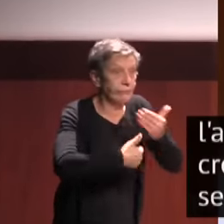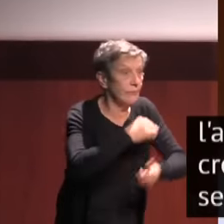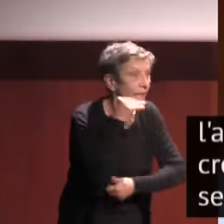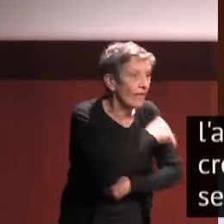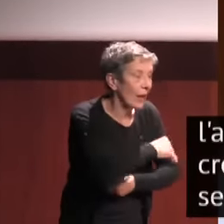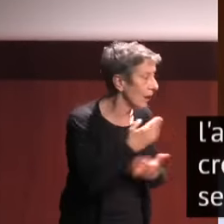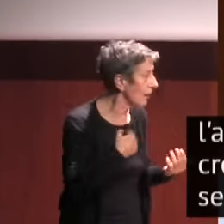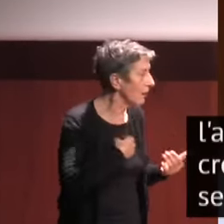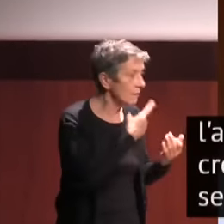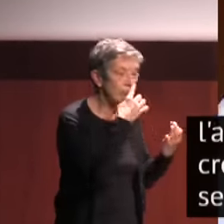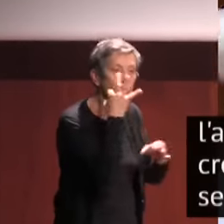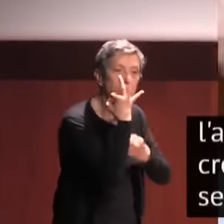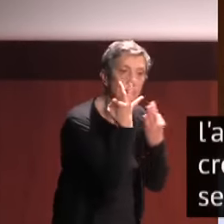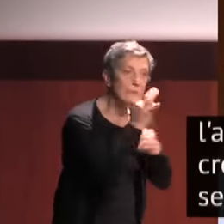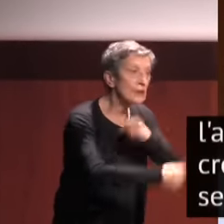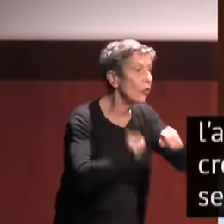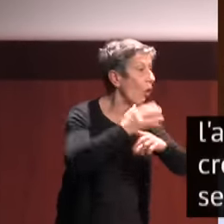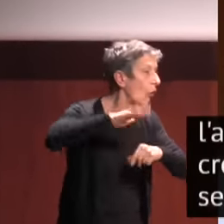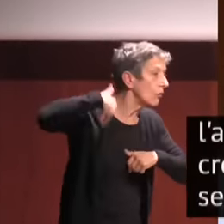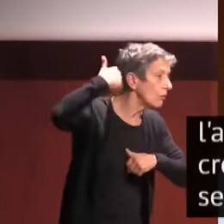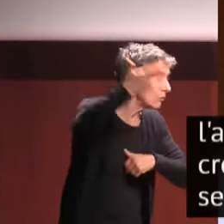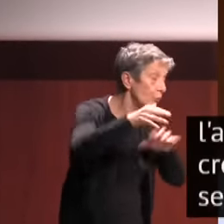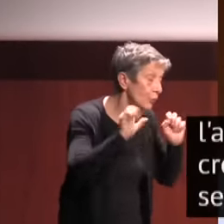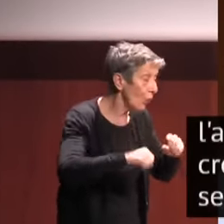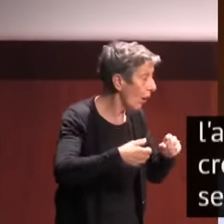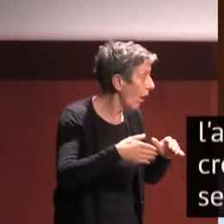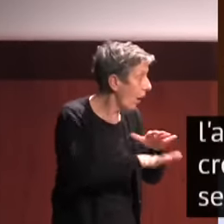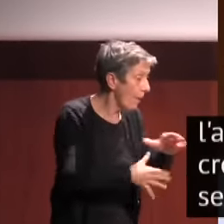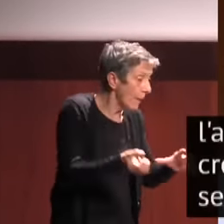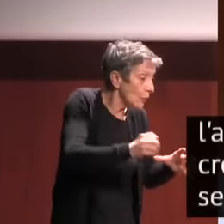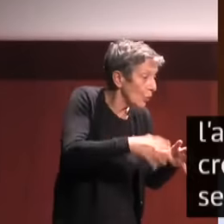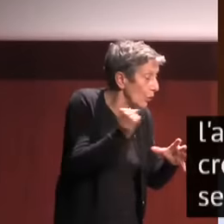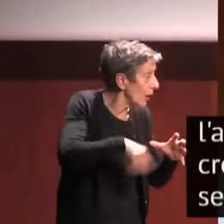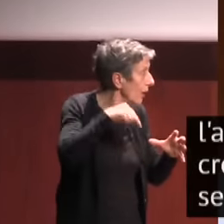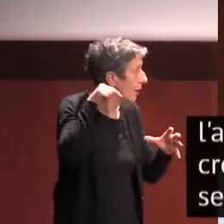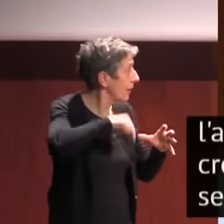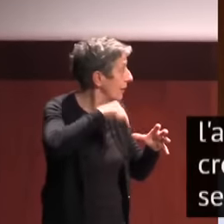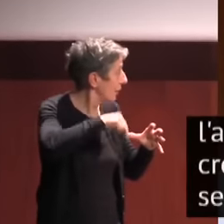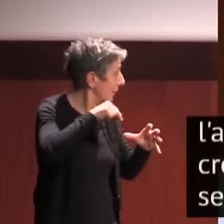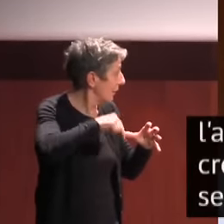sûre que dans 10 ans, c'est possible de créer une base de données où on signerait